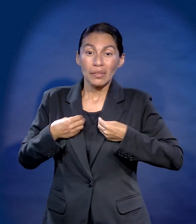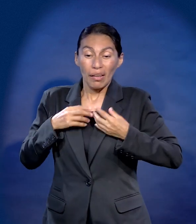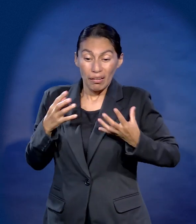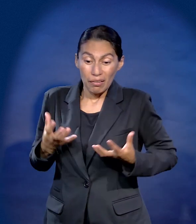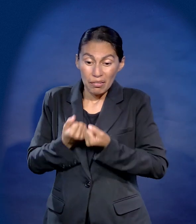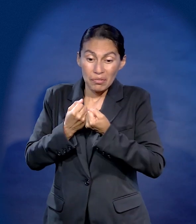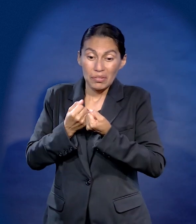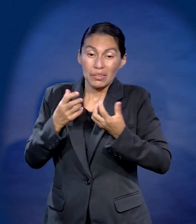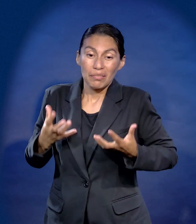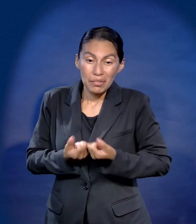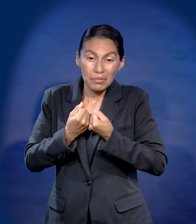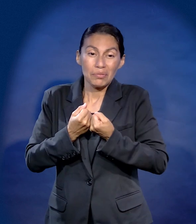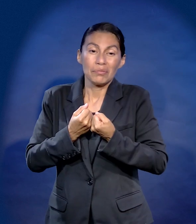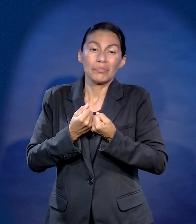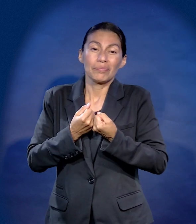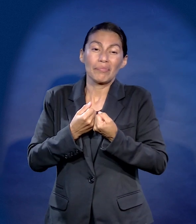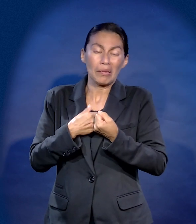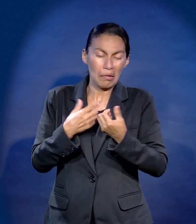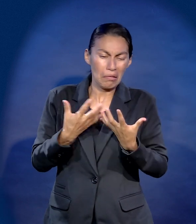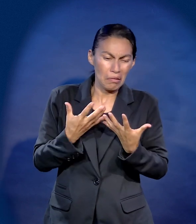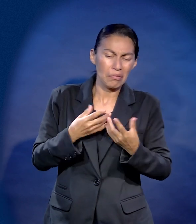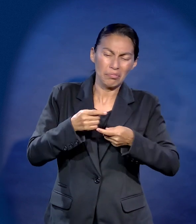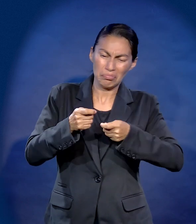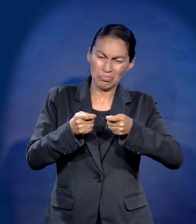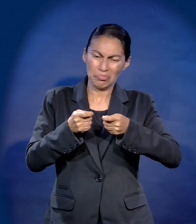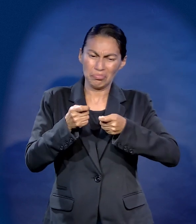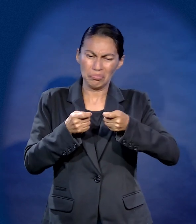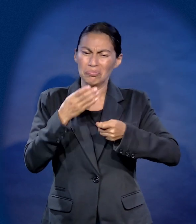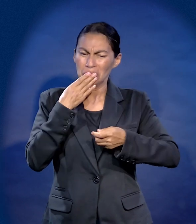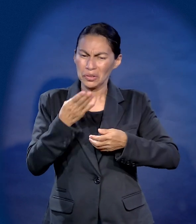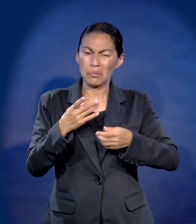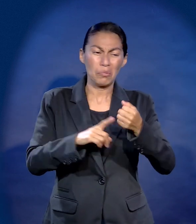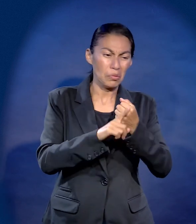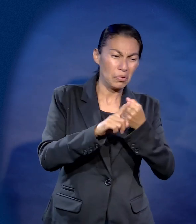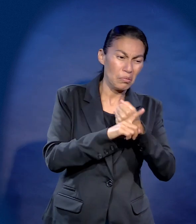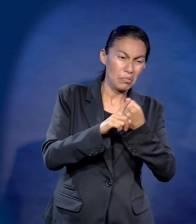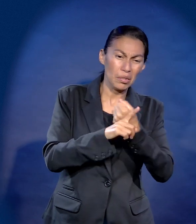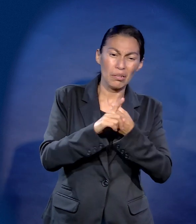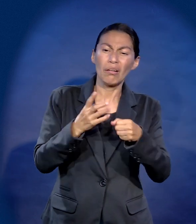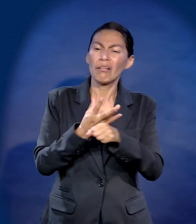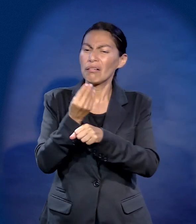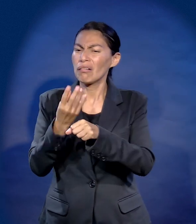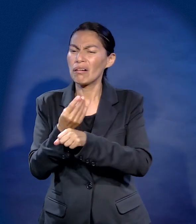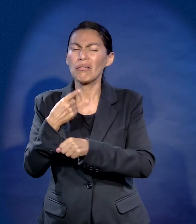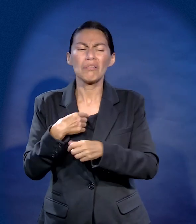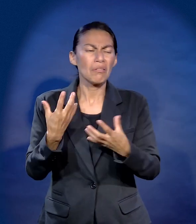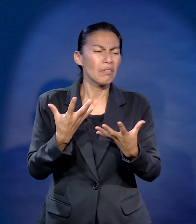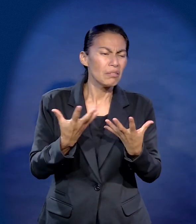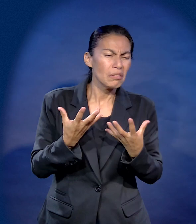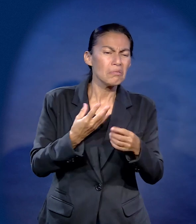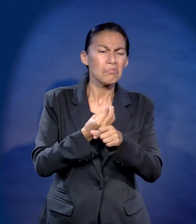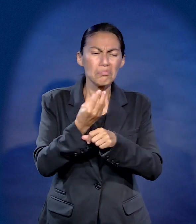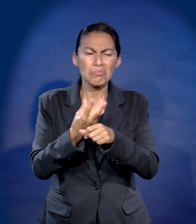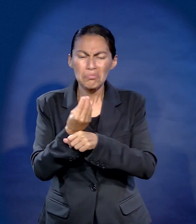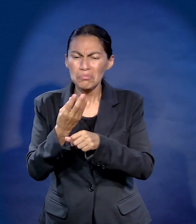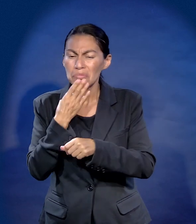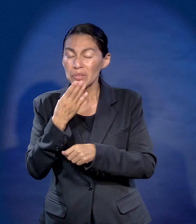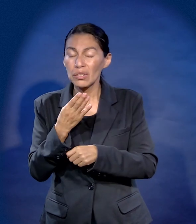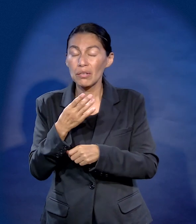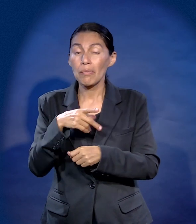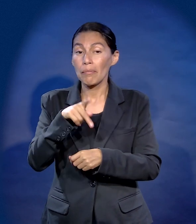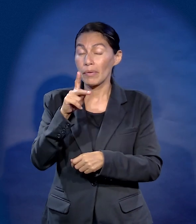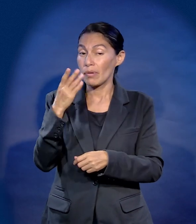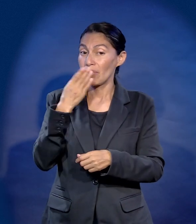tratando de arreglar nuestras vidas, tratando de salvarnos nosotros, tratando de componer, tomar el control de los problemas. Vamos a arreglar esto por